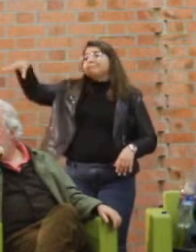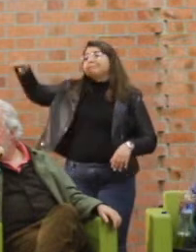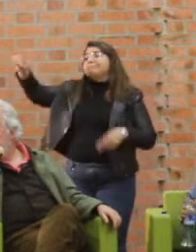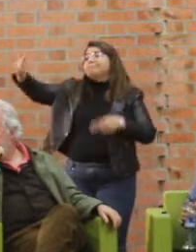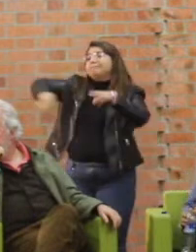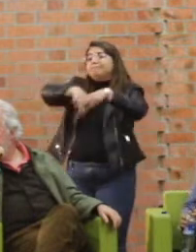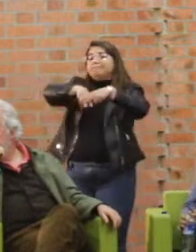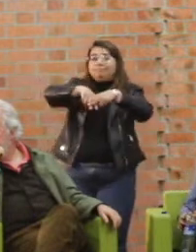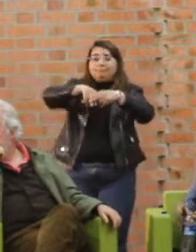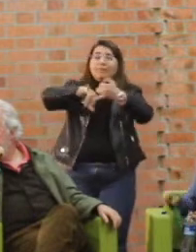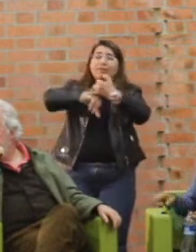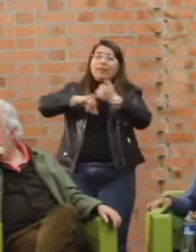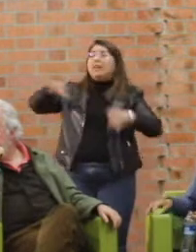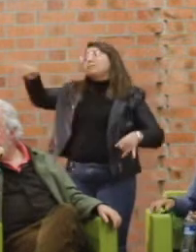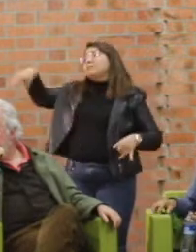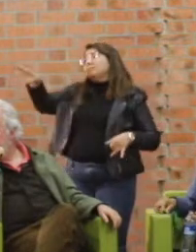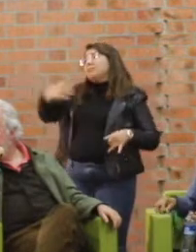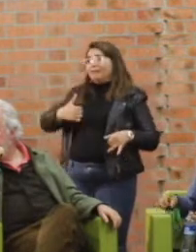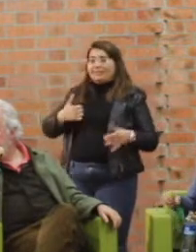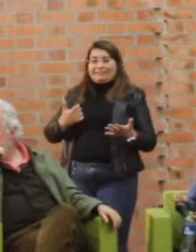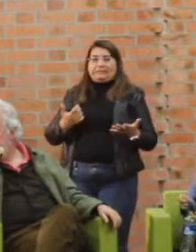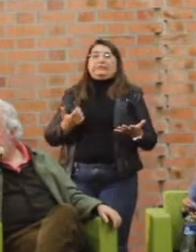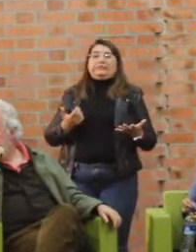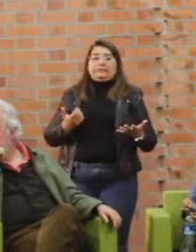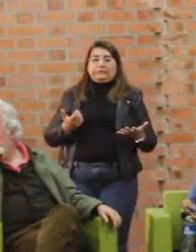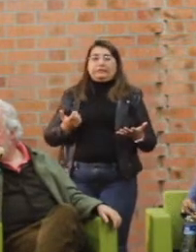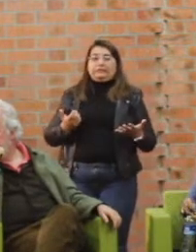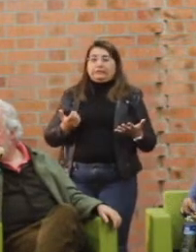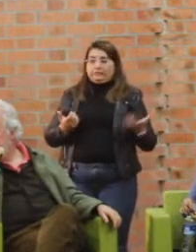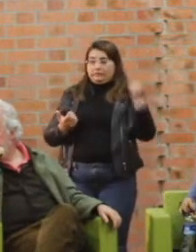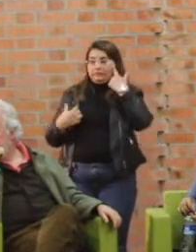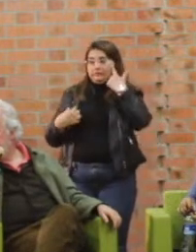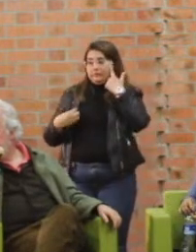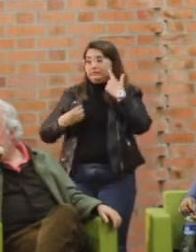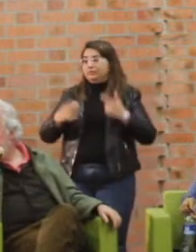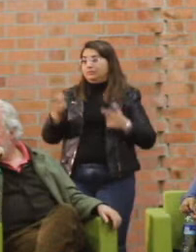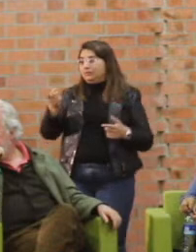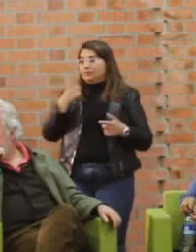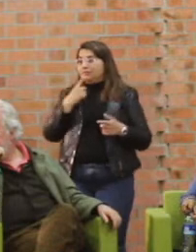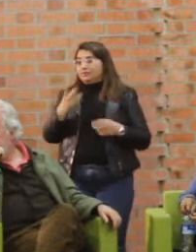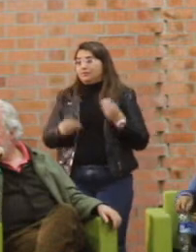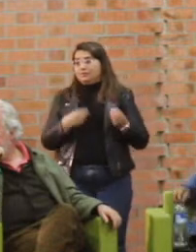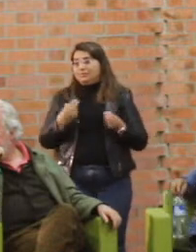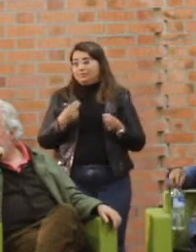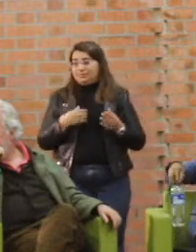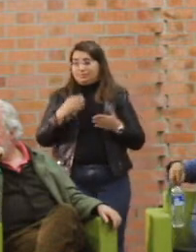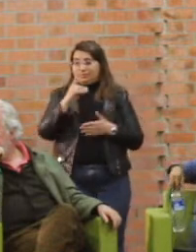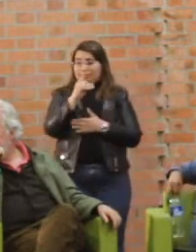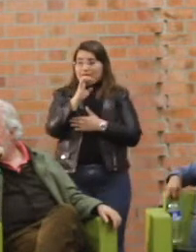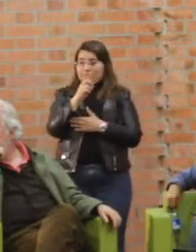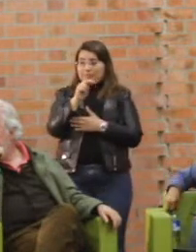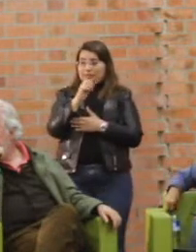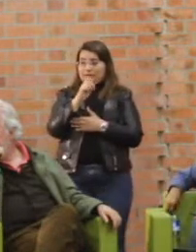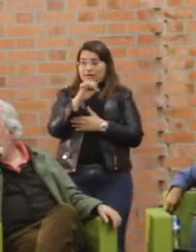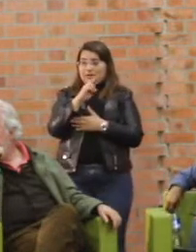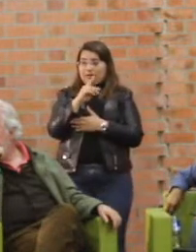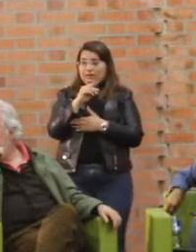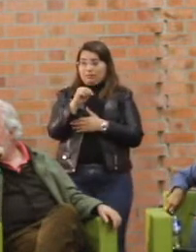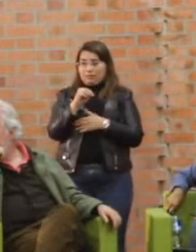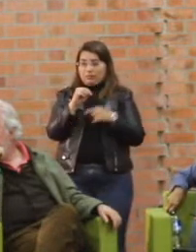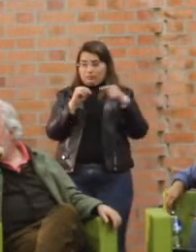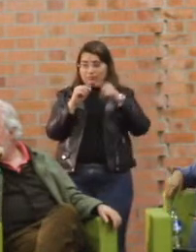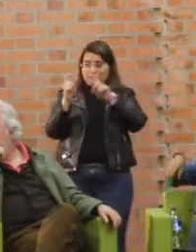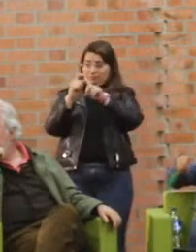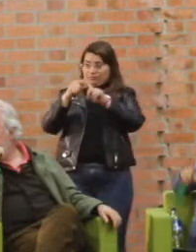dar permiso para el aborto entonces hay todo un tema enorme de qué es lo que penalizamos Y qué es lo punible